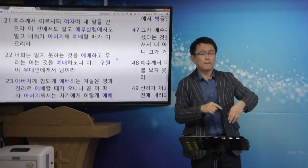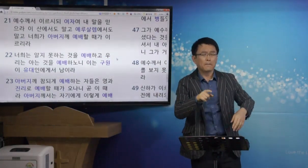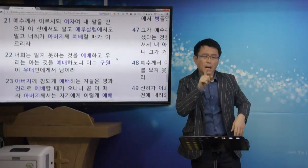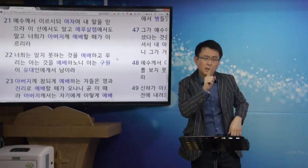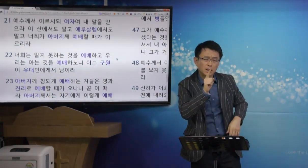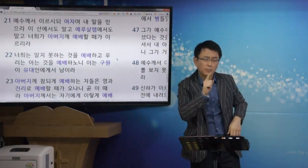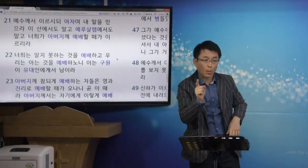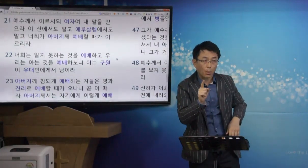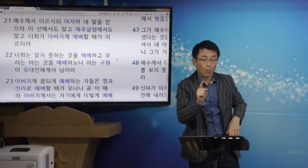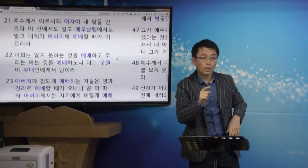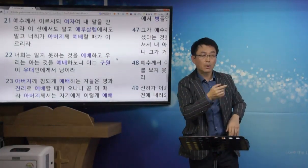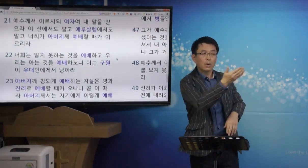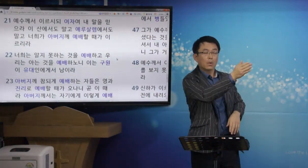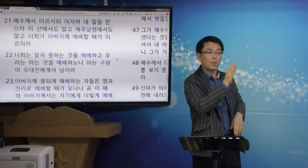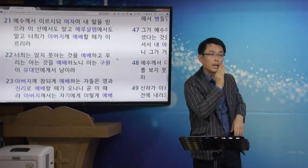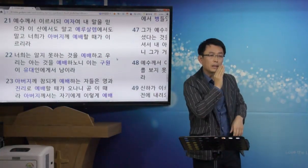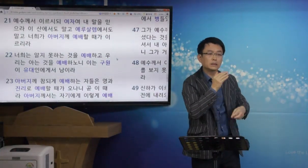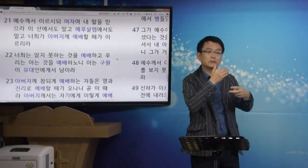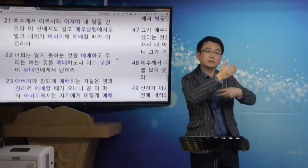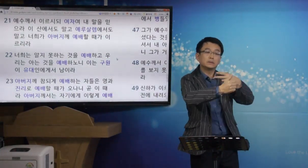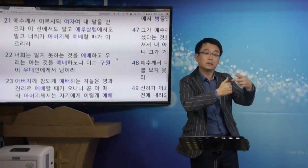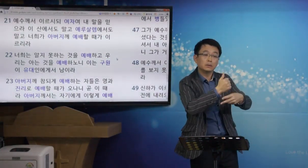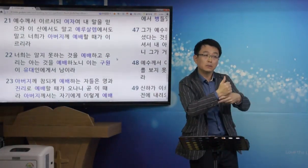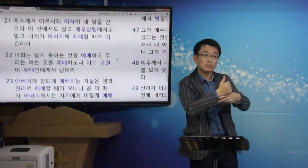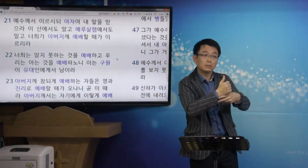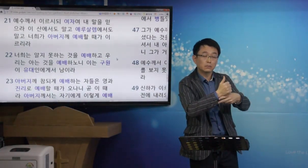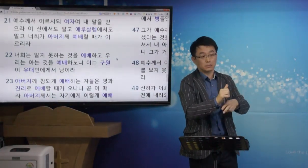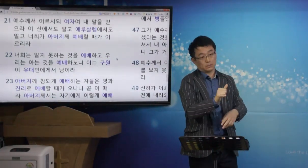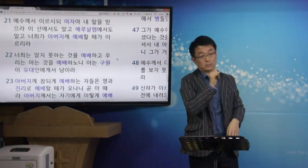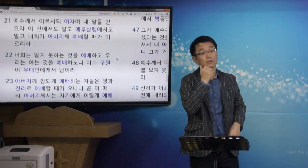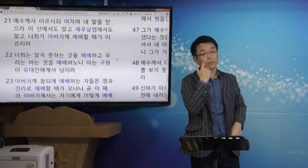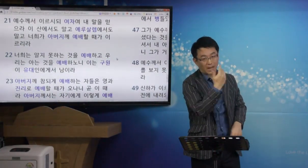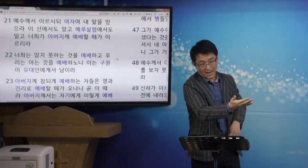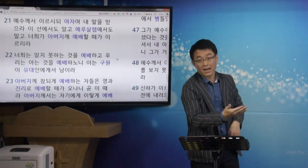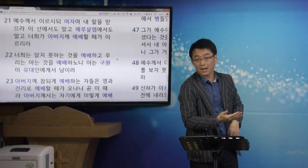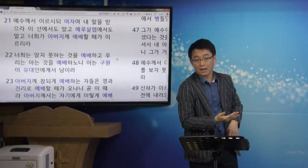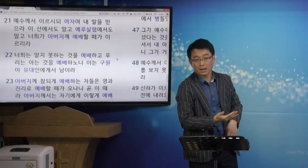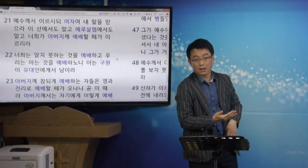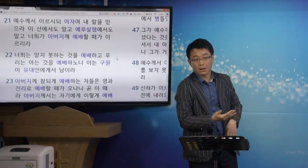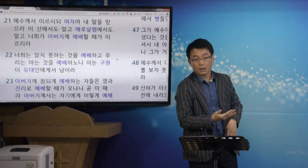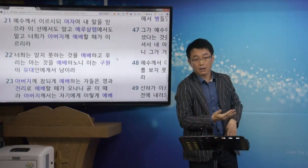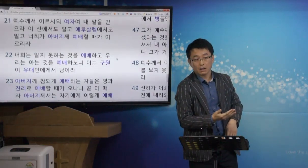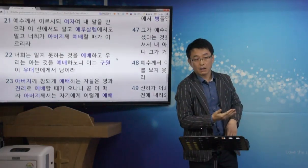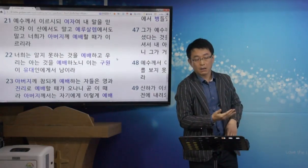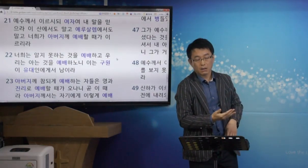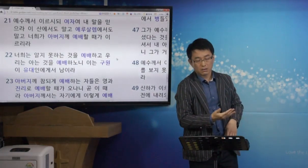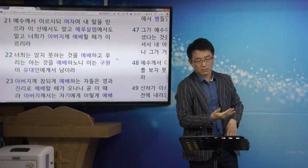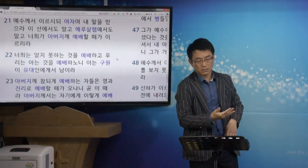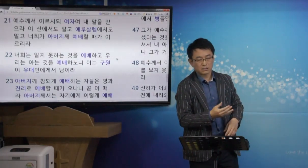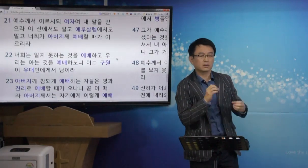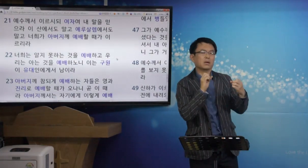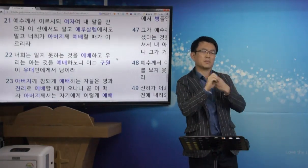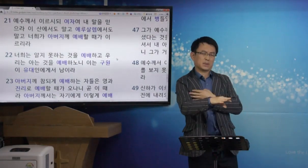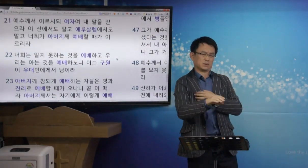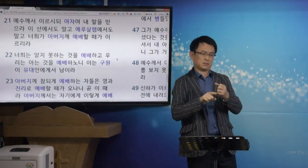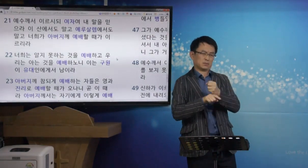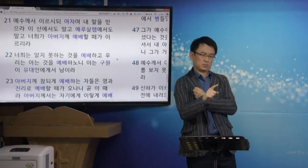남편을 불러와라. 그런 말은 너가 과연 너의 마음에 참신이 있느냐